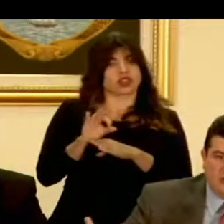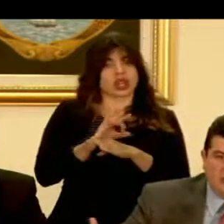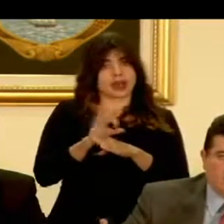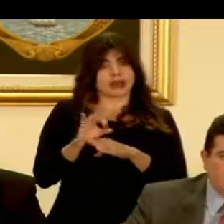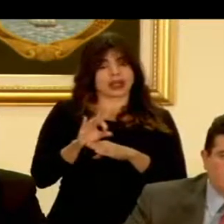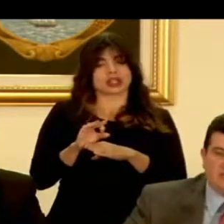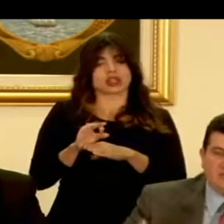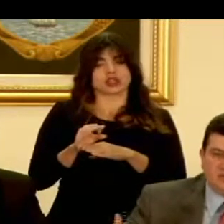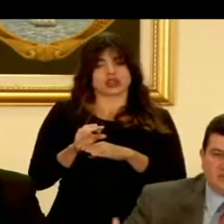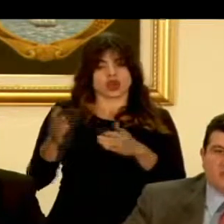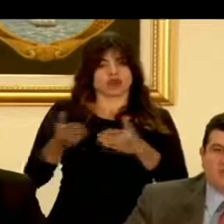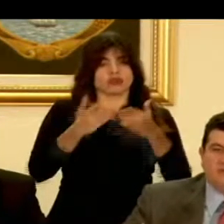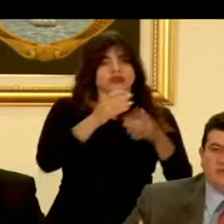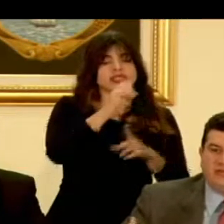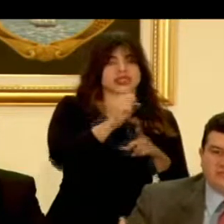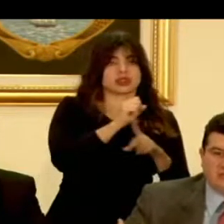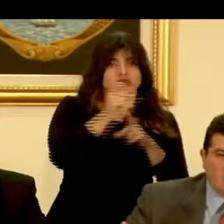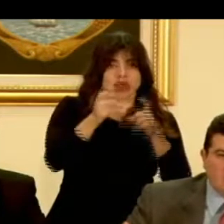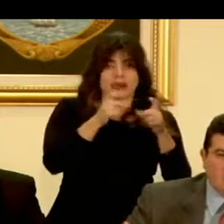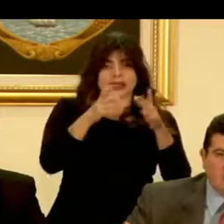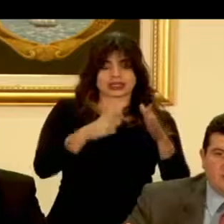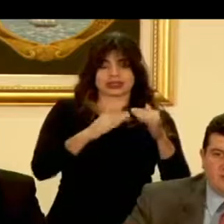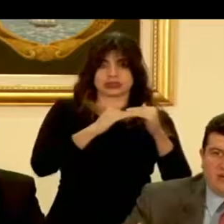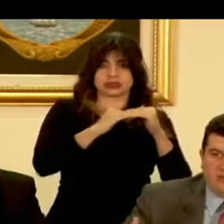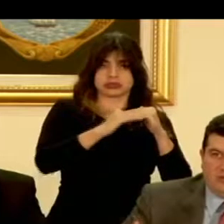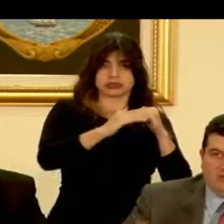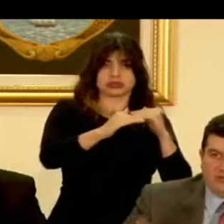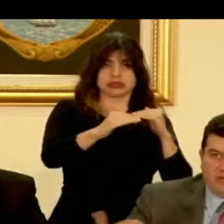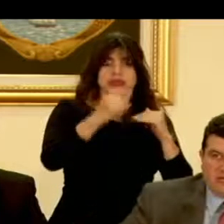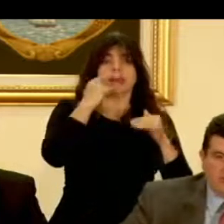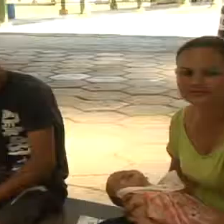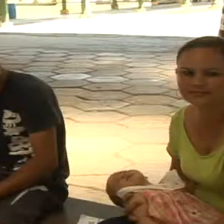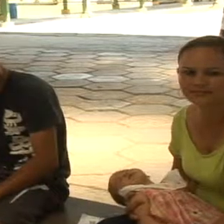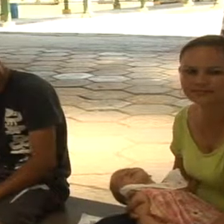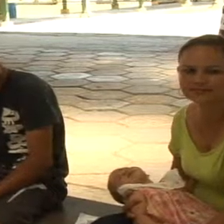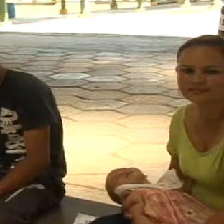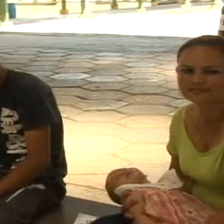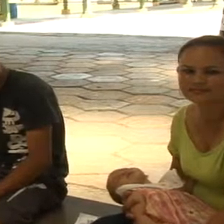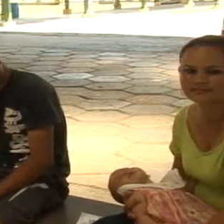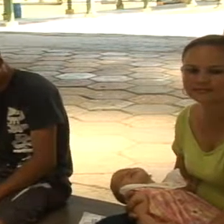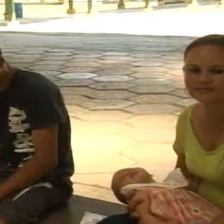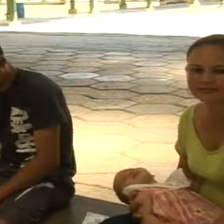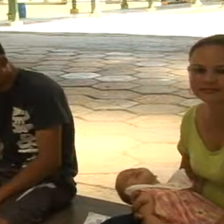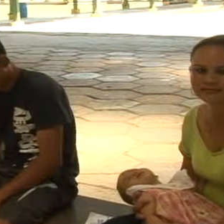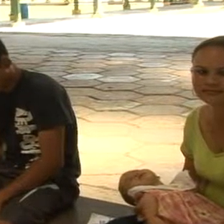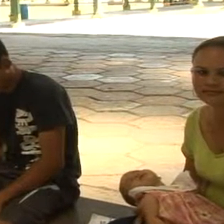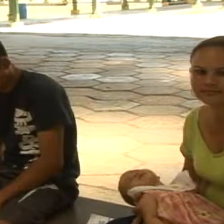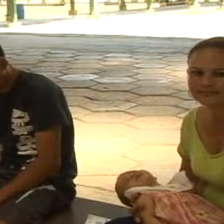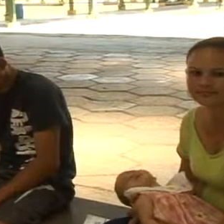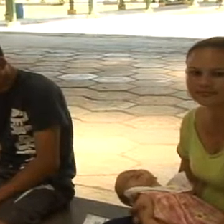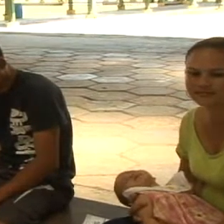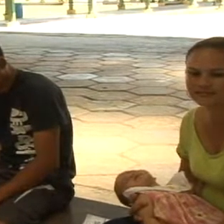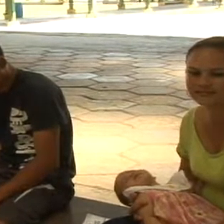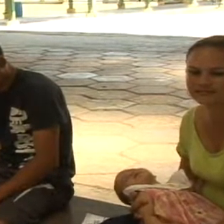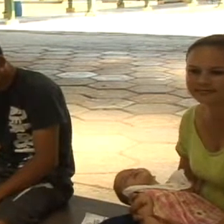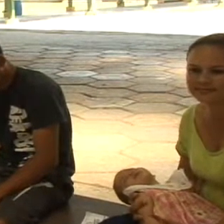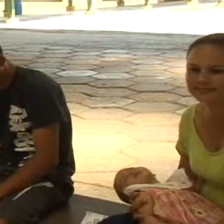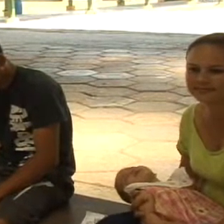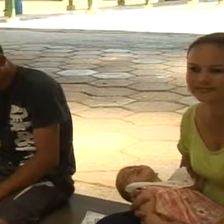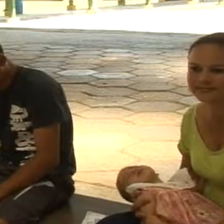subió al 15%, previendo justamente que había una disminución de recaudación fiscal previsible.